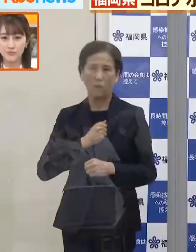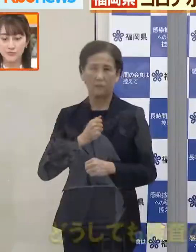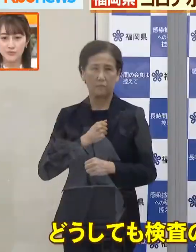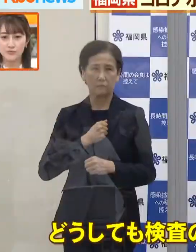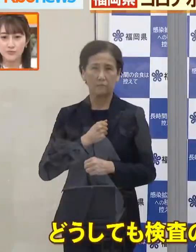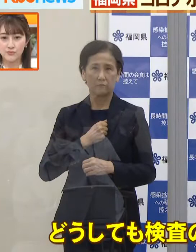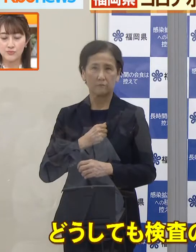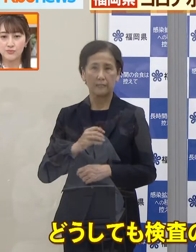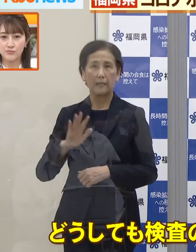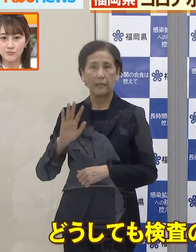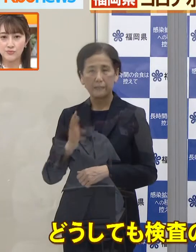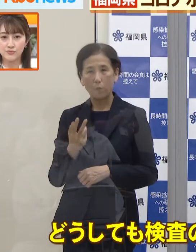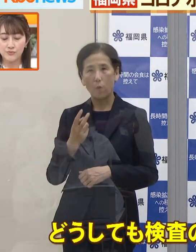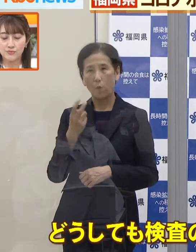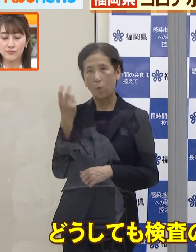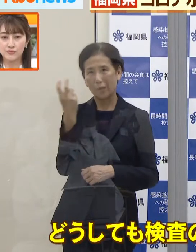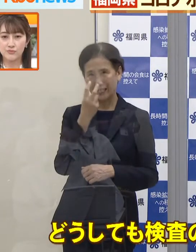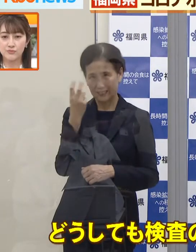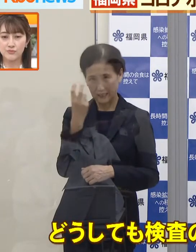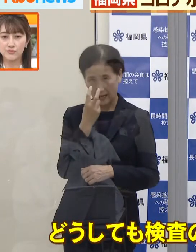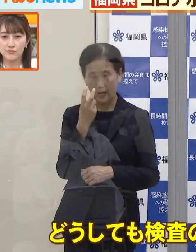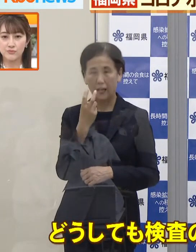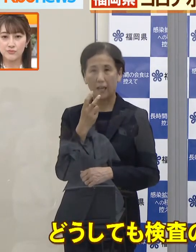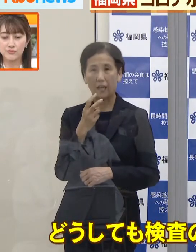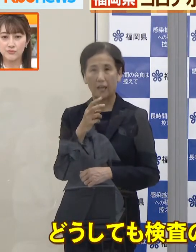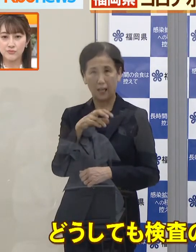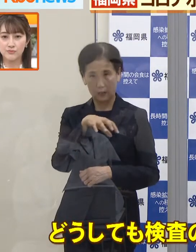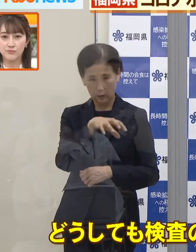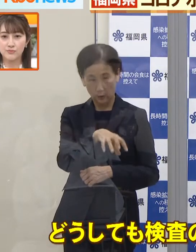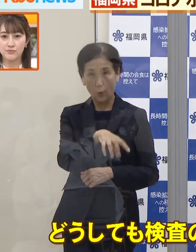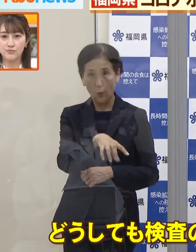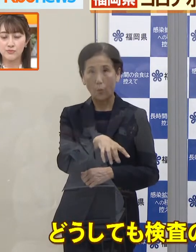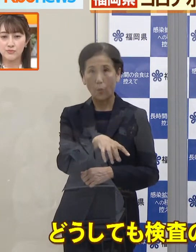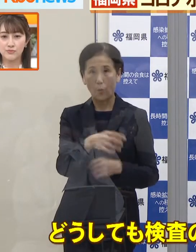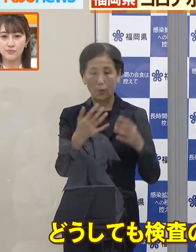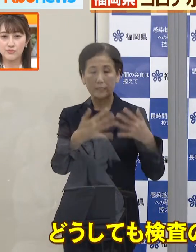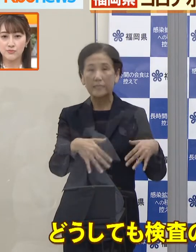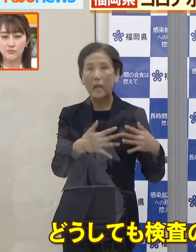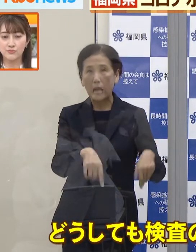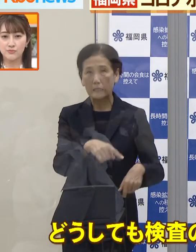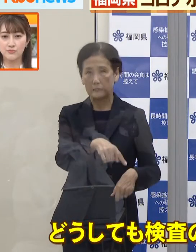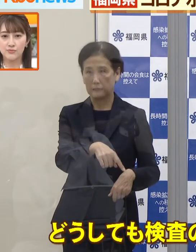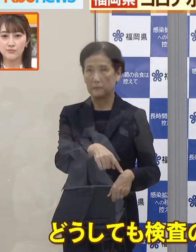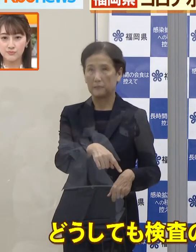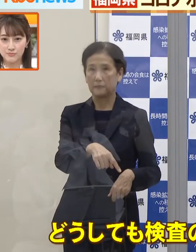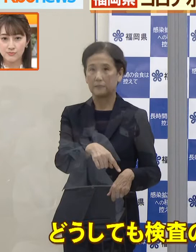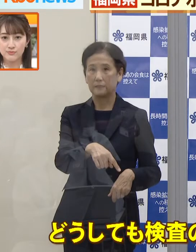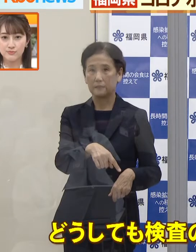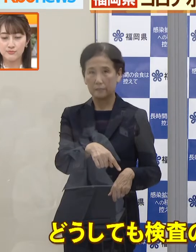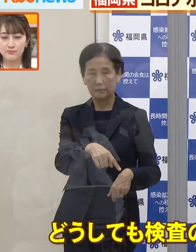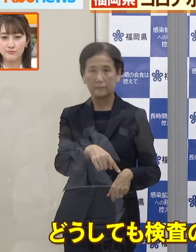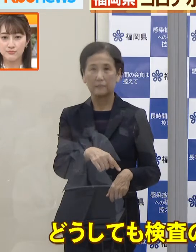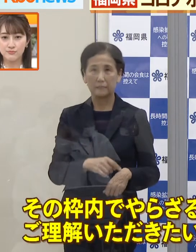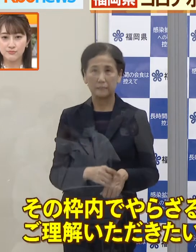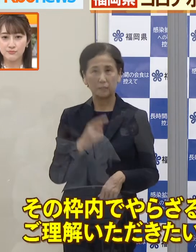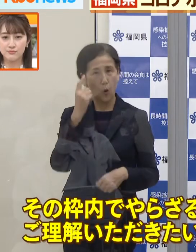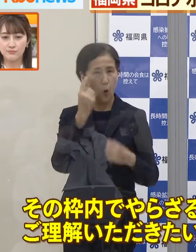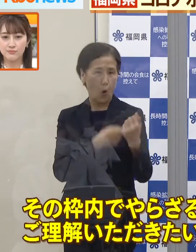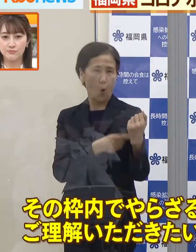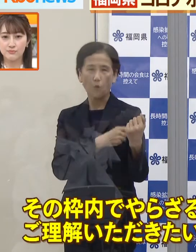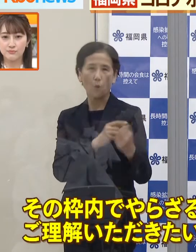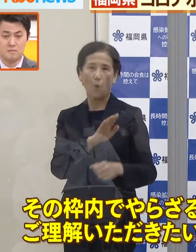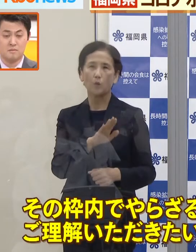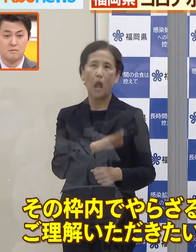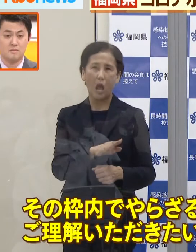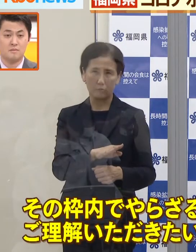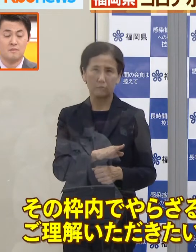どうしてもその検査というものがですね、その機械の能力というものもありますので、その枠内